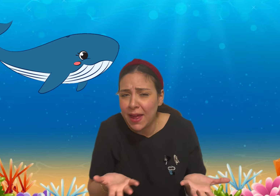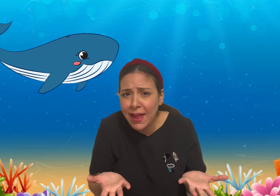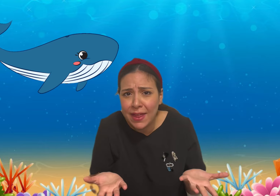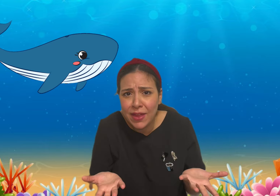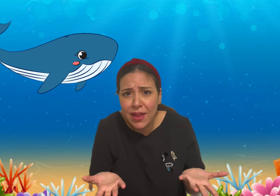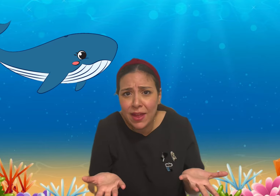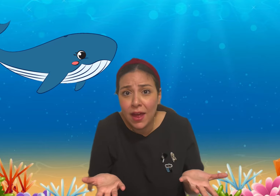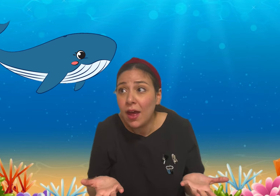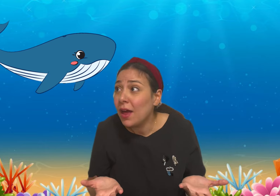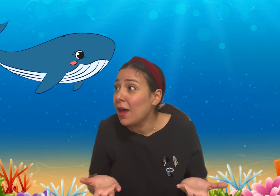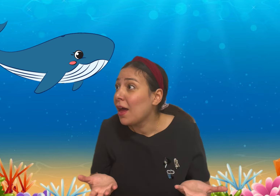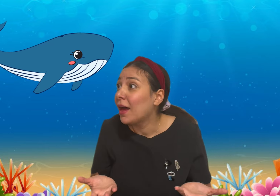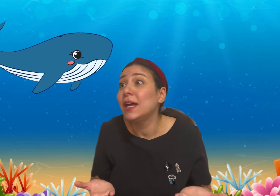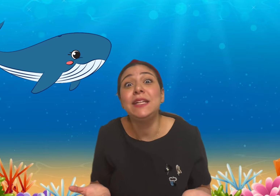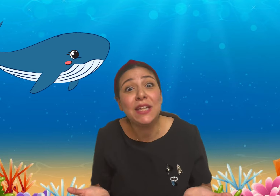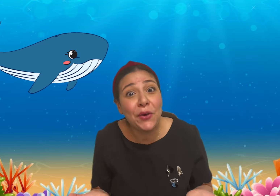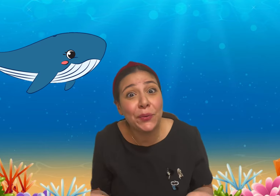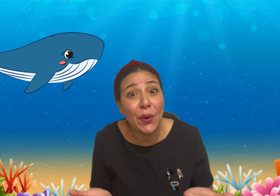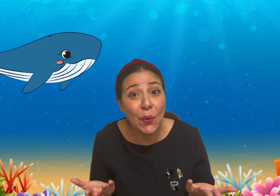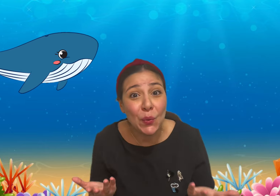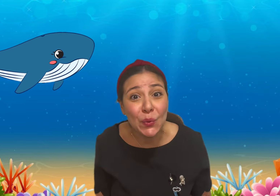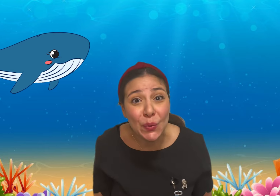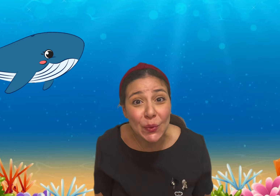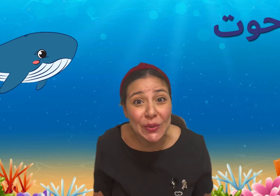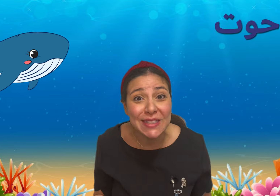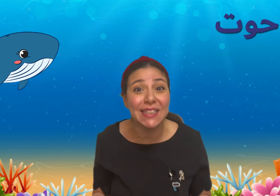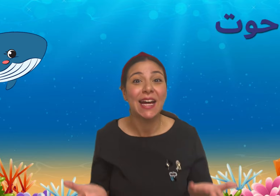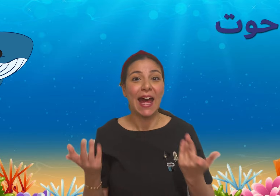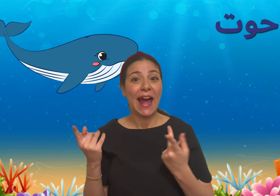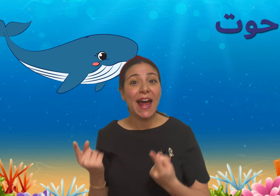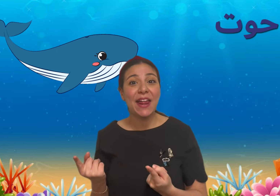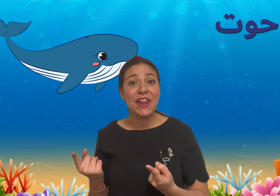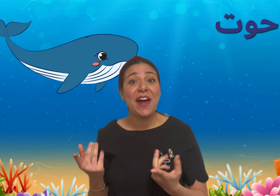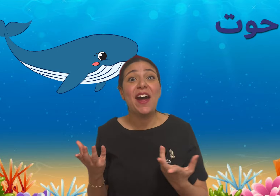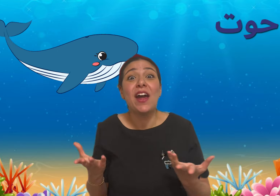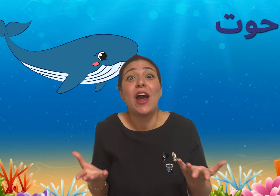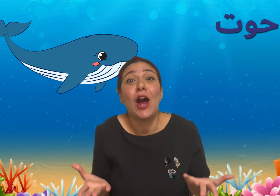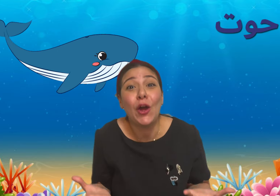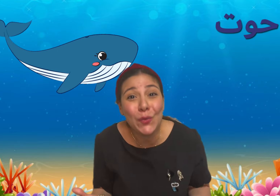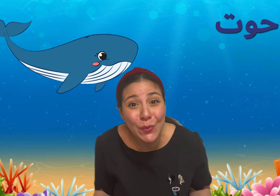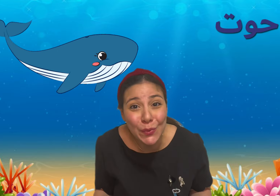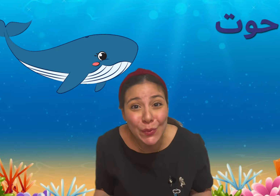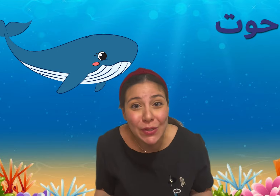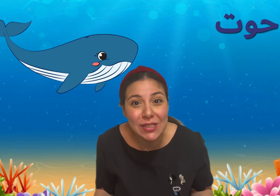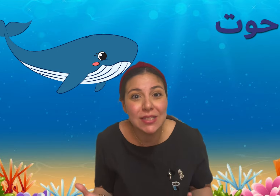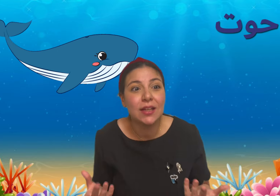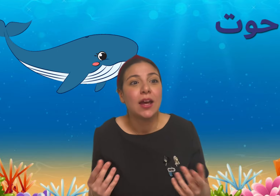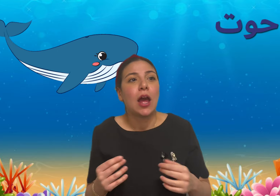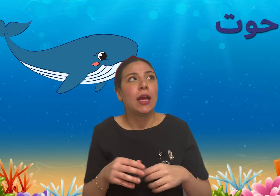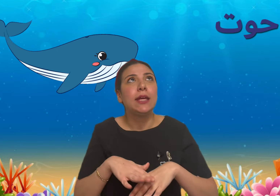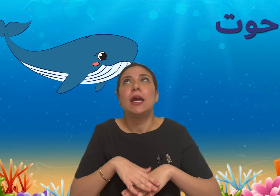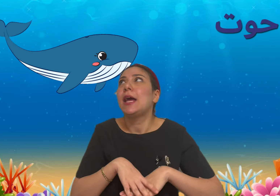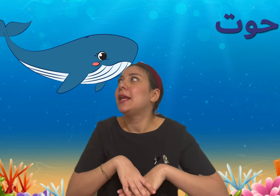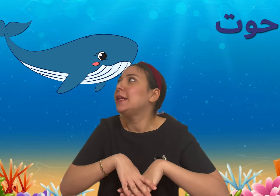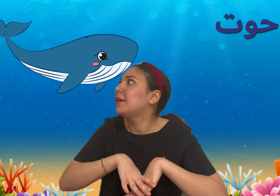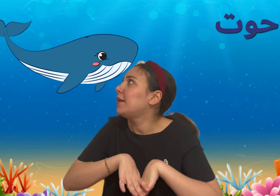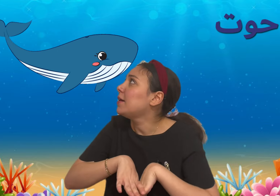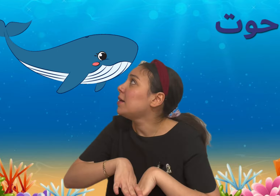هذا؟ إنه حوت هذا حوت هيا لنرى